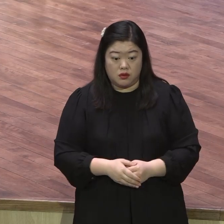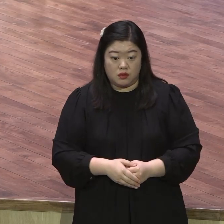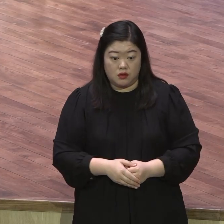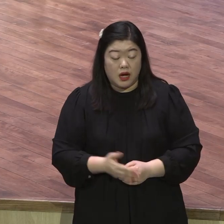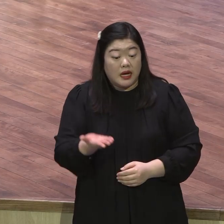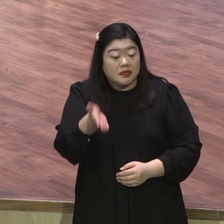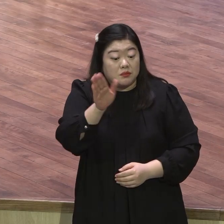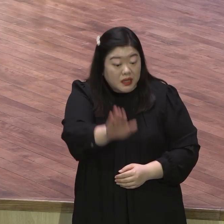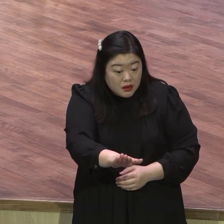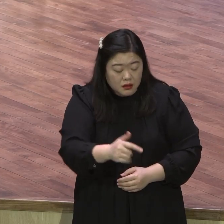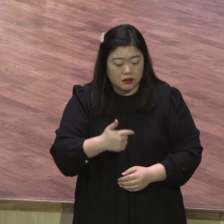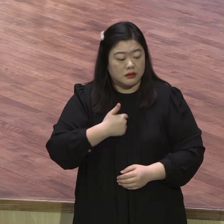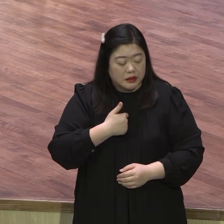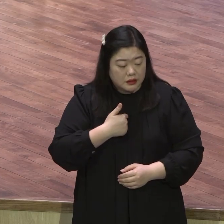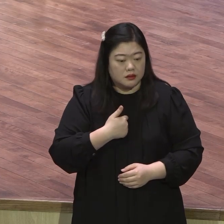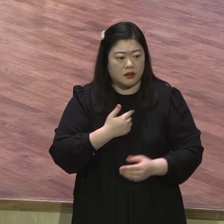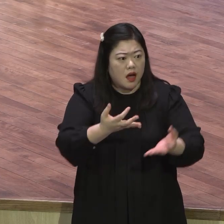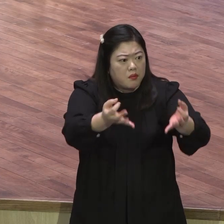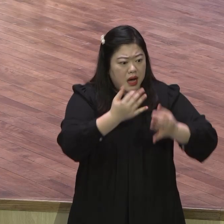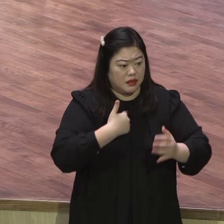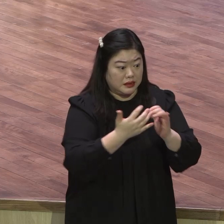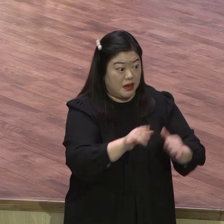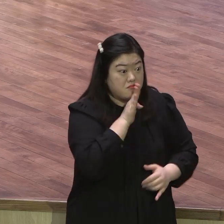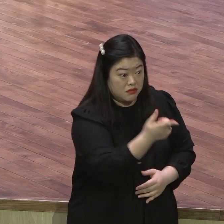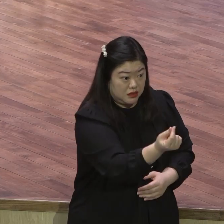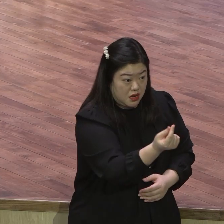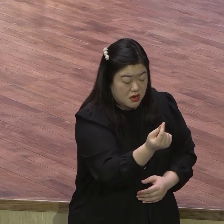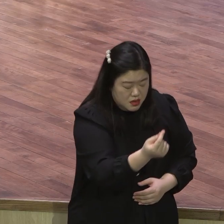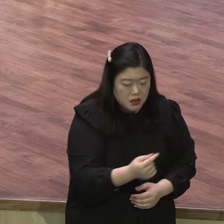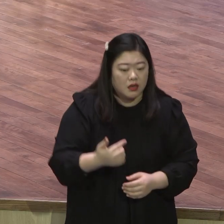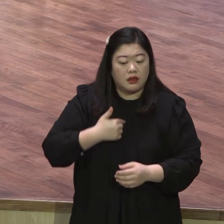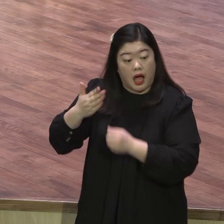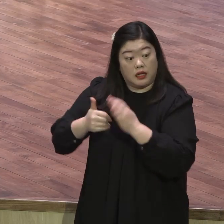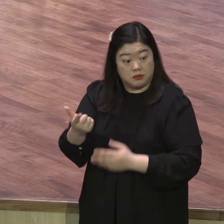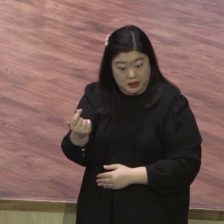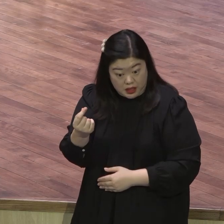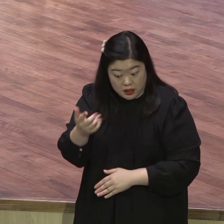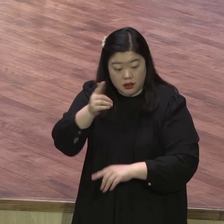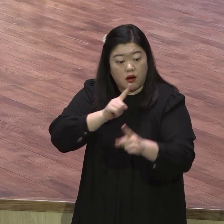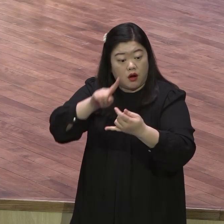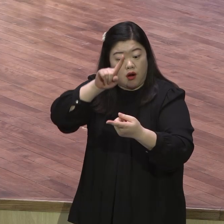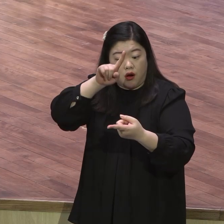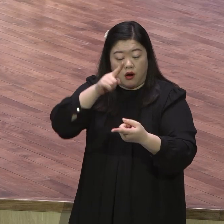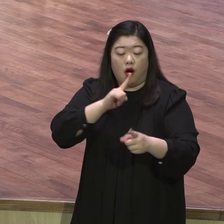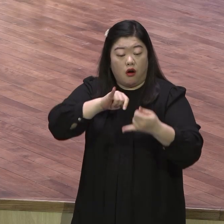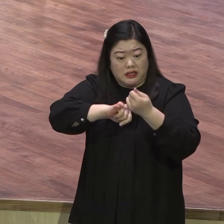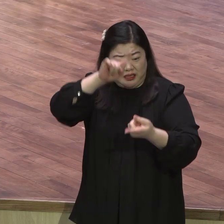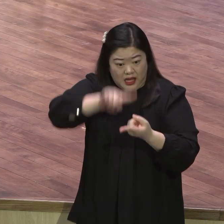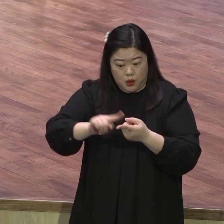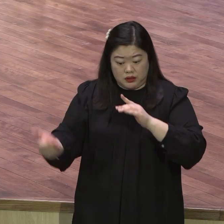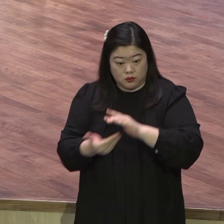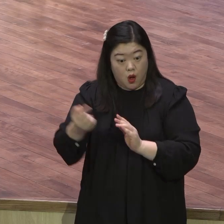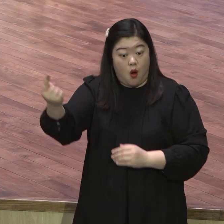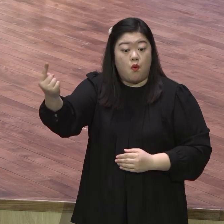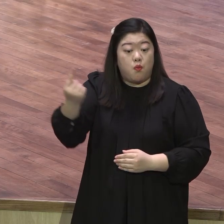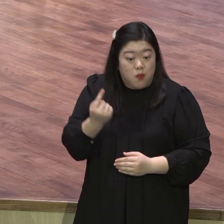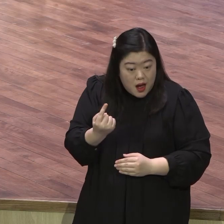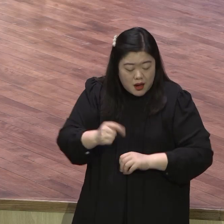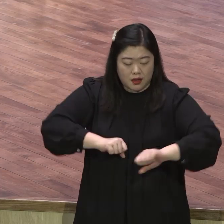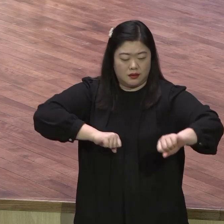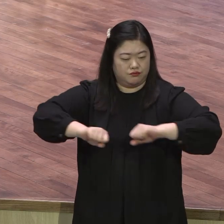믿고 구원받으라고 이 모든 은약여정 속에 진행하셨는데 이 사실을 이